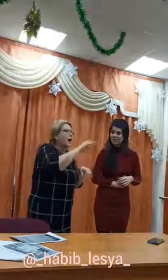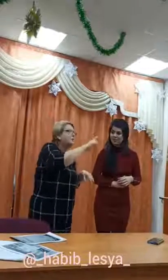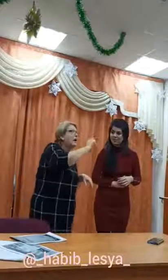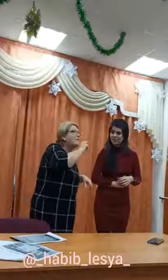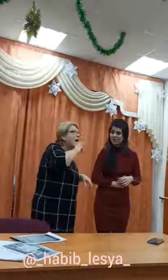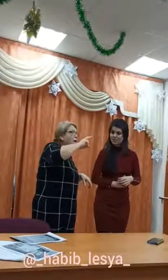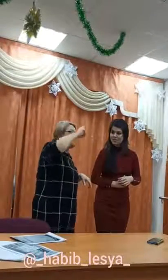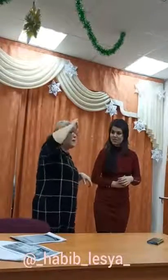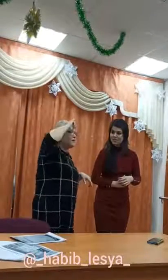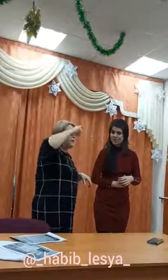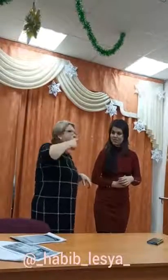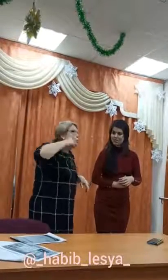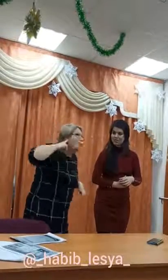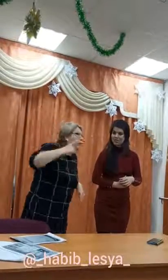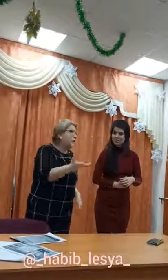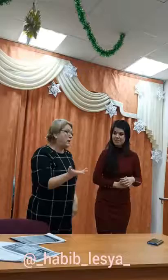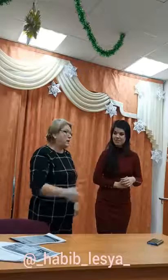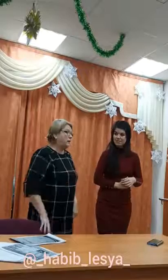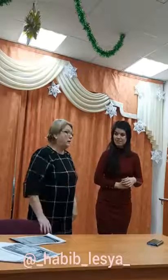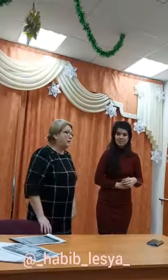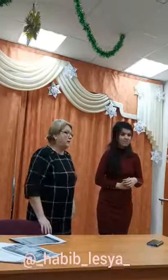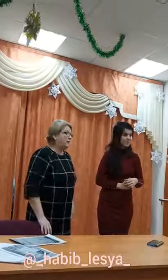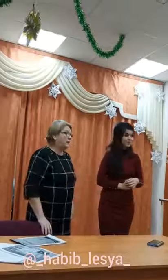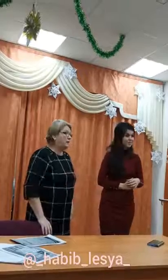За 2 месяца глухие.